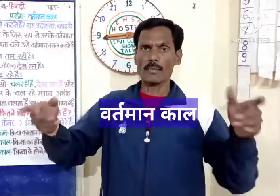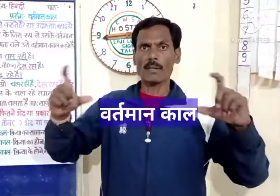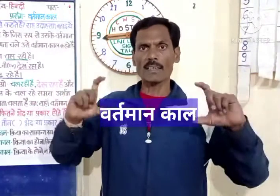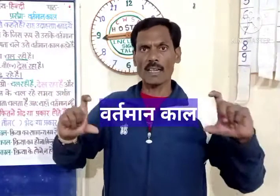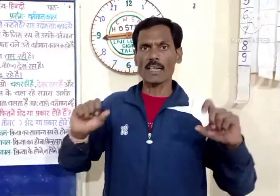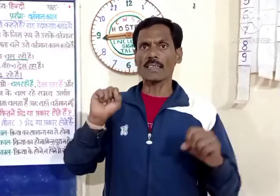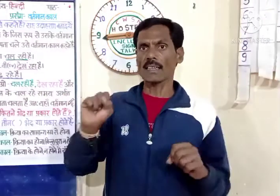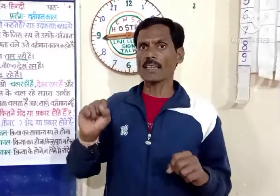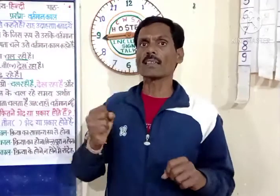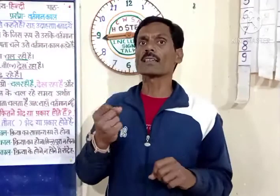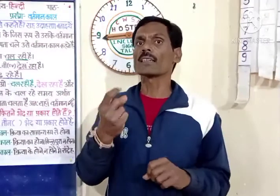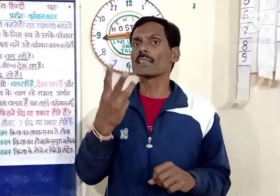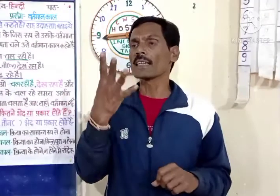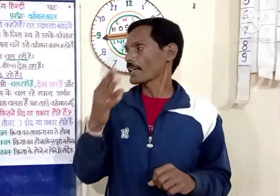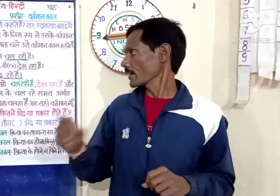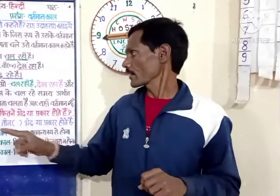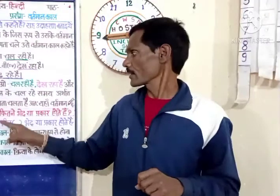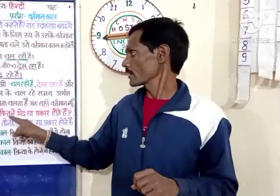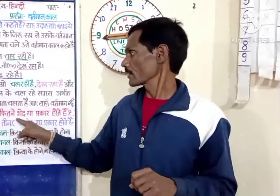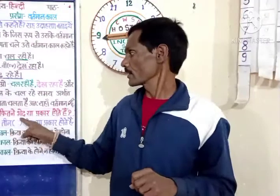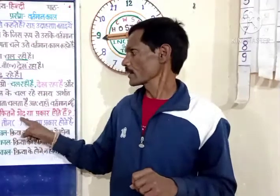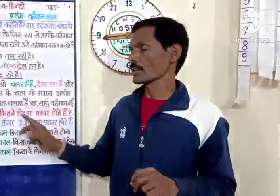वर्तमान काल के कितने